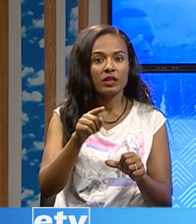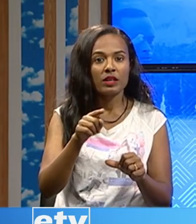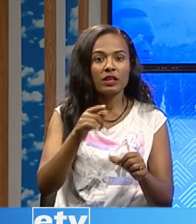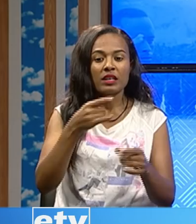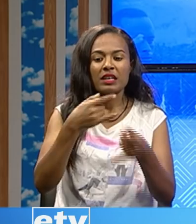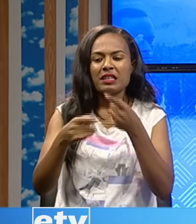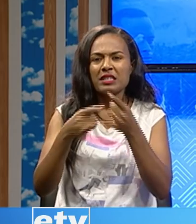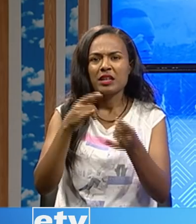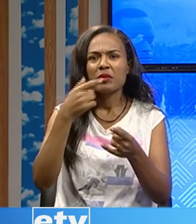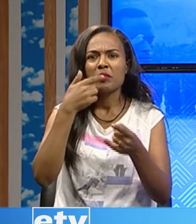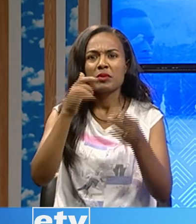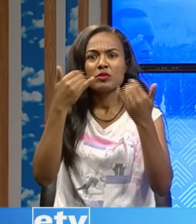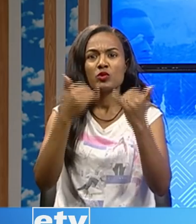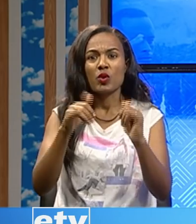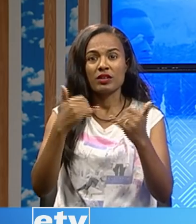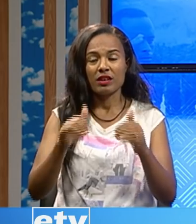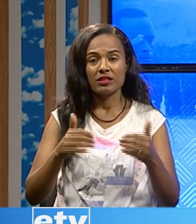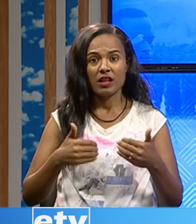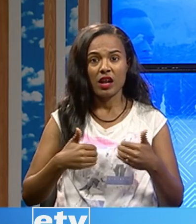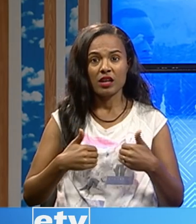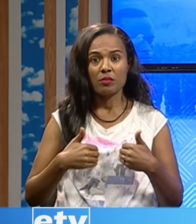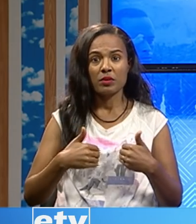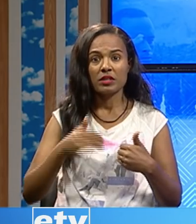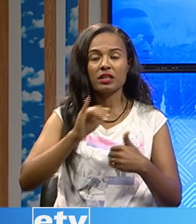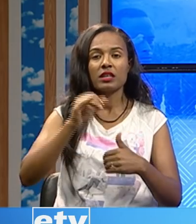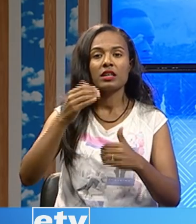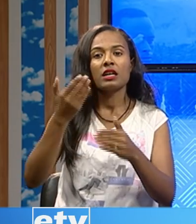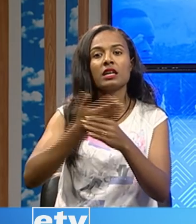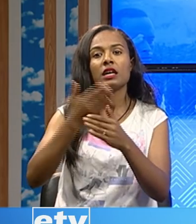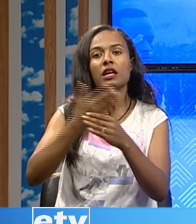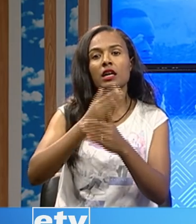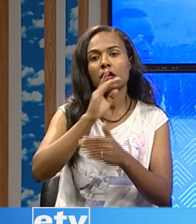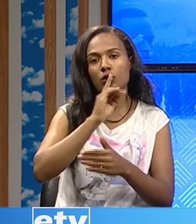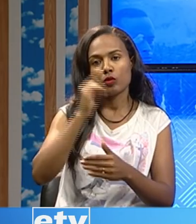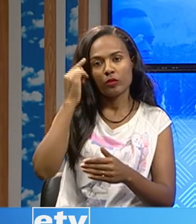የዘርም የምንም ጫዋታ ስላለበት ልክ እንደከለከልከው ነው የሚያስበው